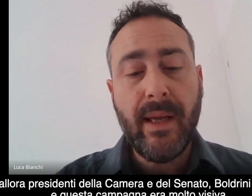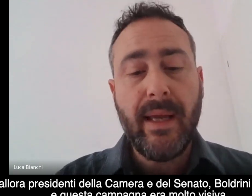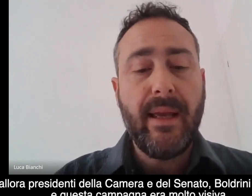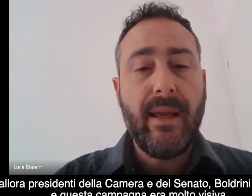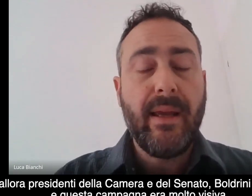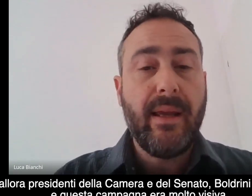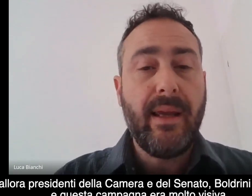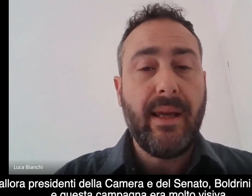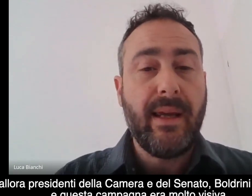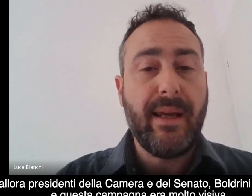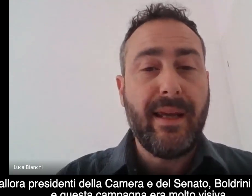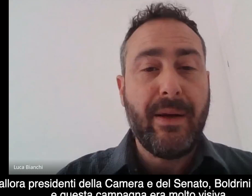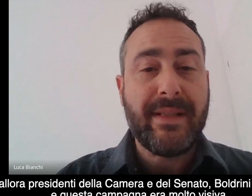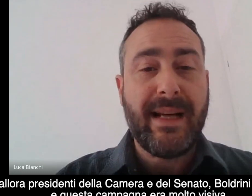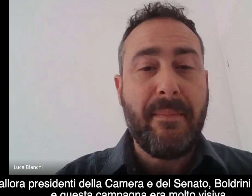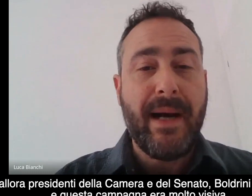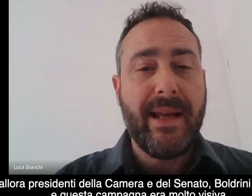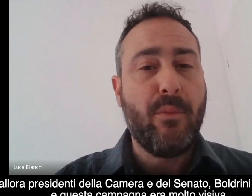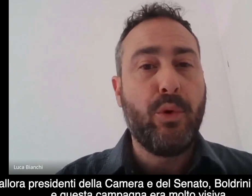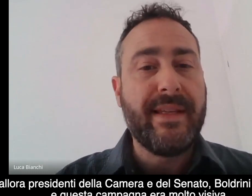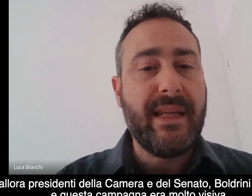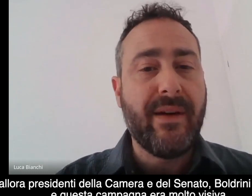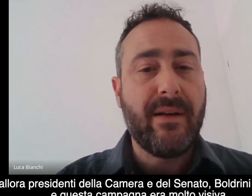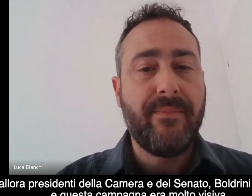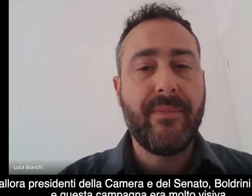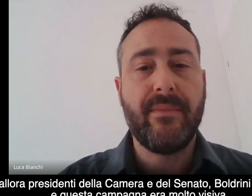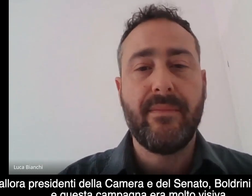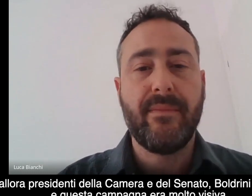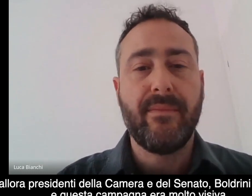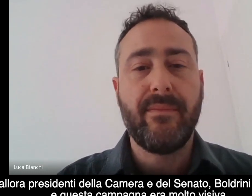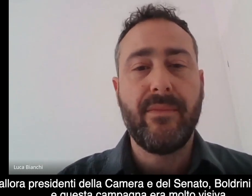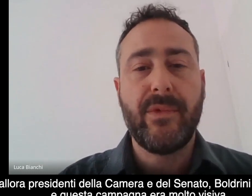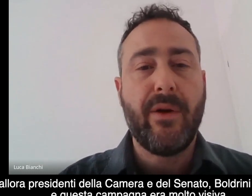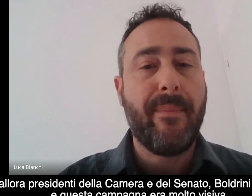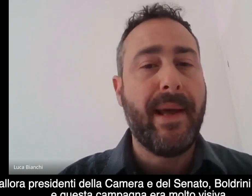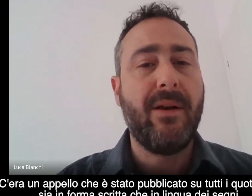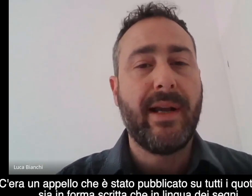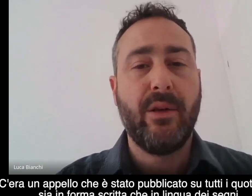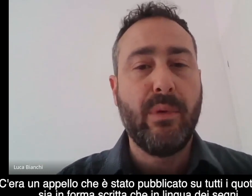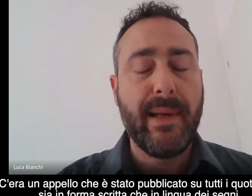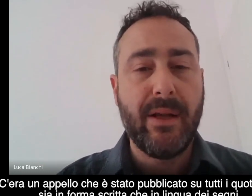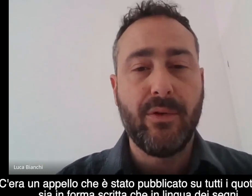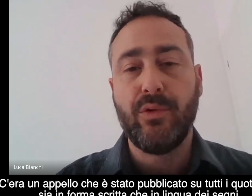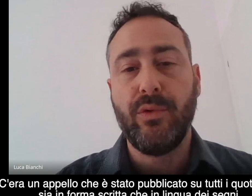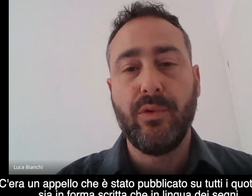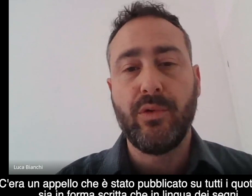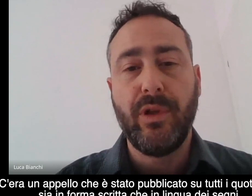e questa campagna era molto visiva c'era un appello che è stato pubblicato su due